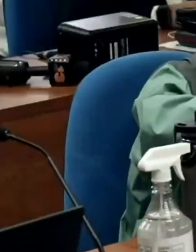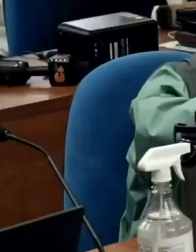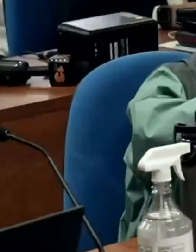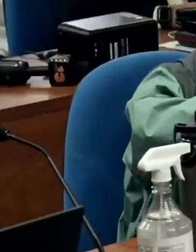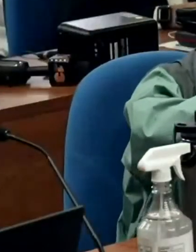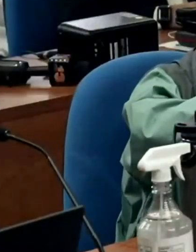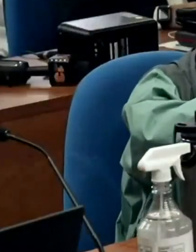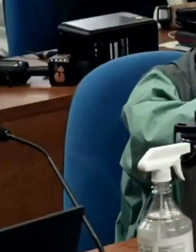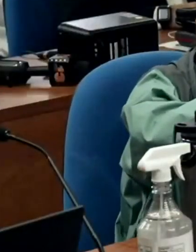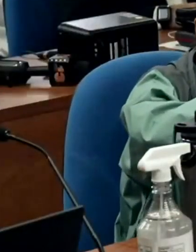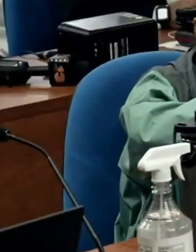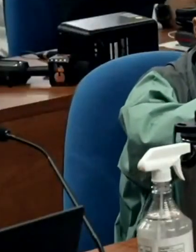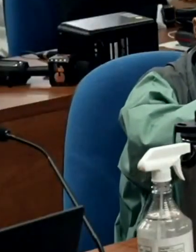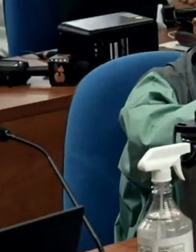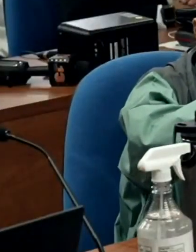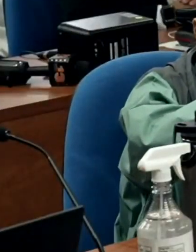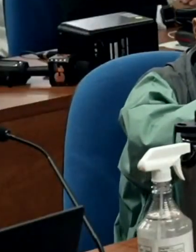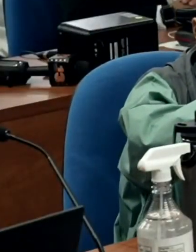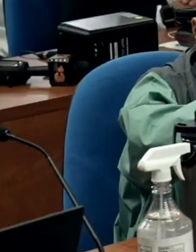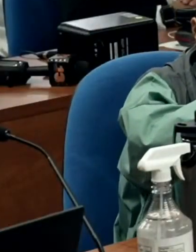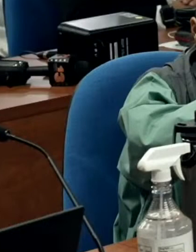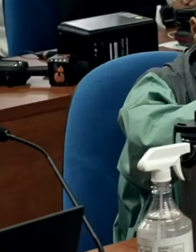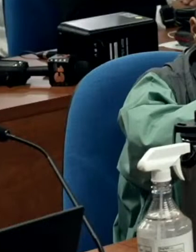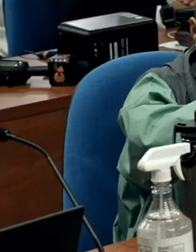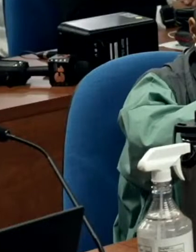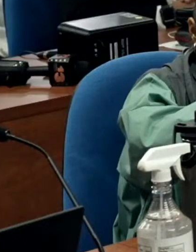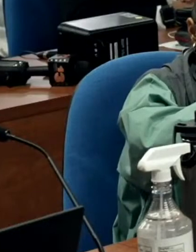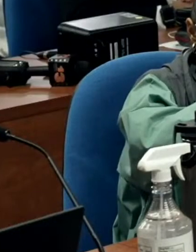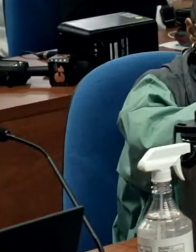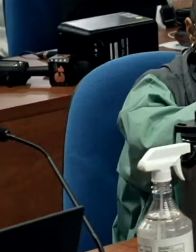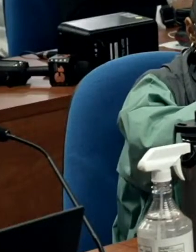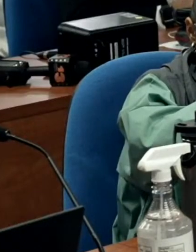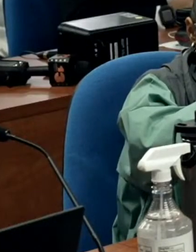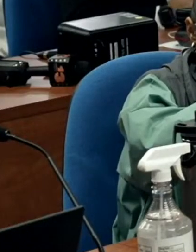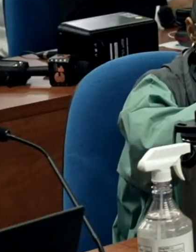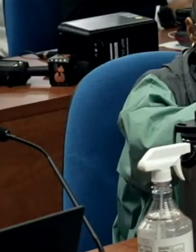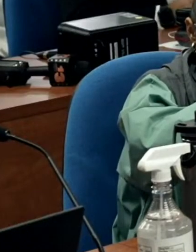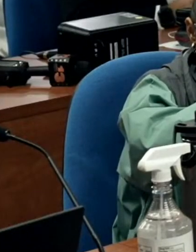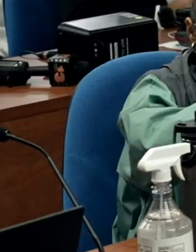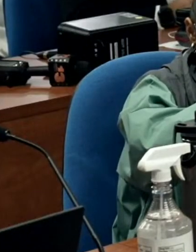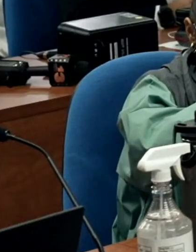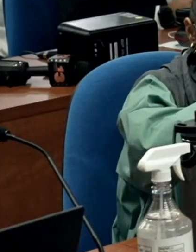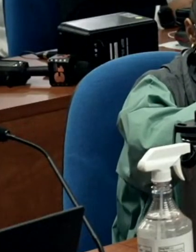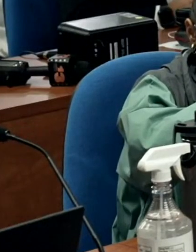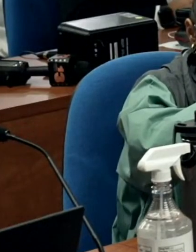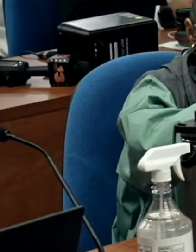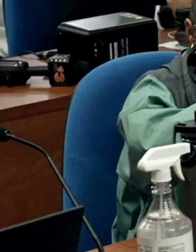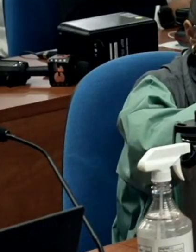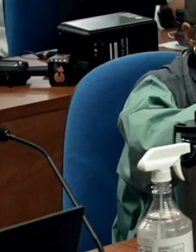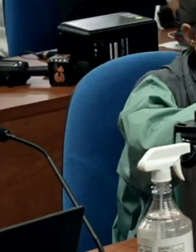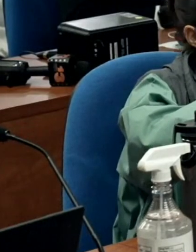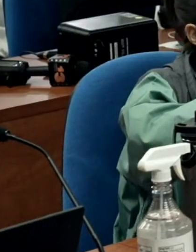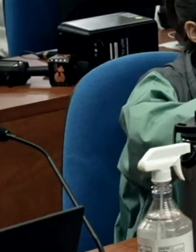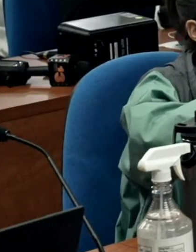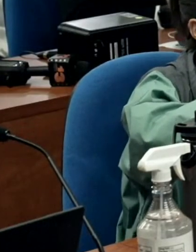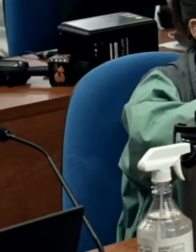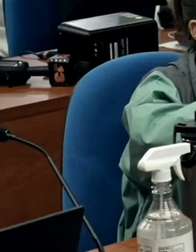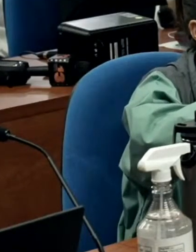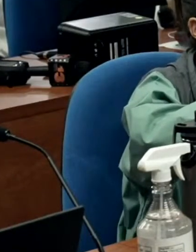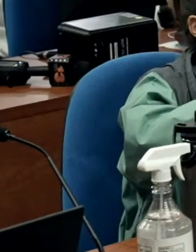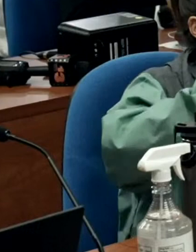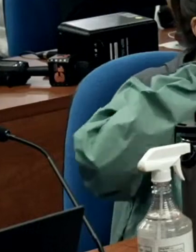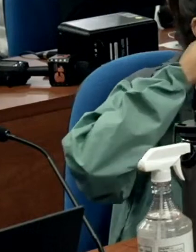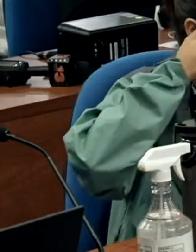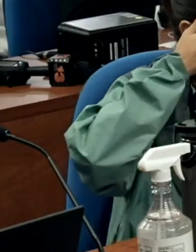En cuanto al puente colapsado en Utuado, hay expertos que han indicado que no tenía pendiente empinada, columnas altas y sostén hidráulico. ¿Se